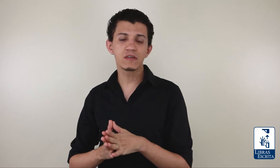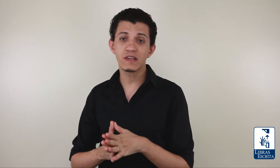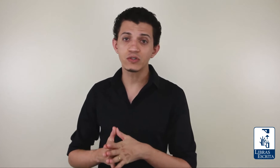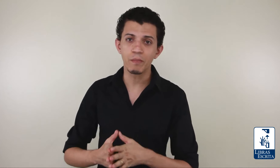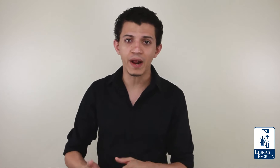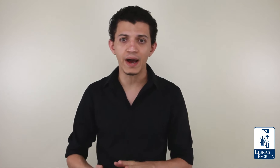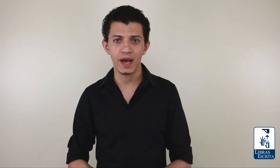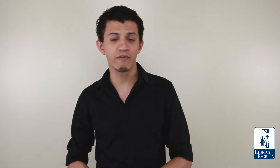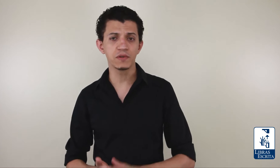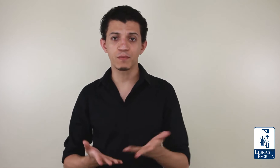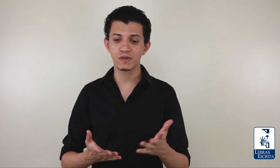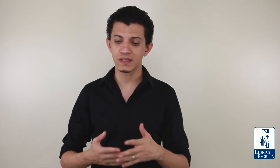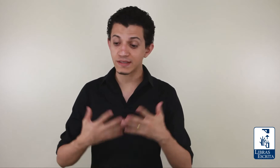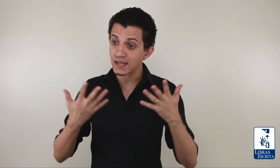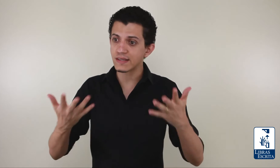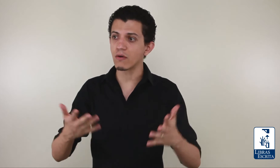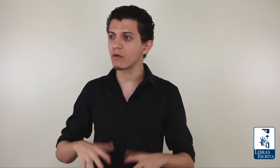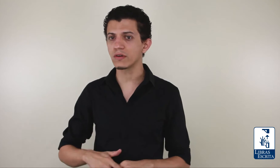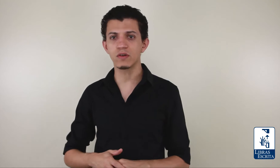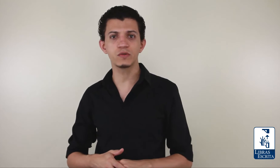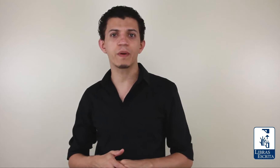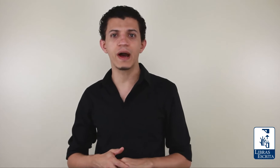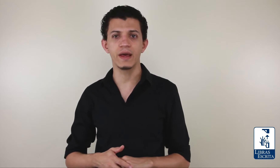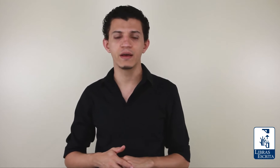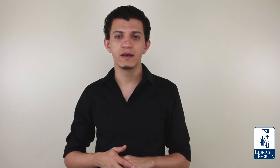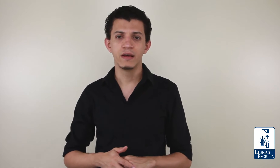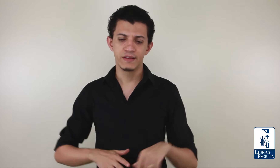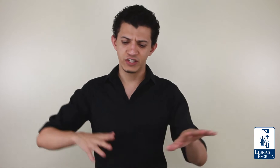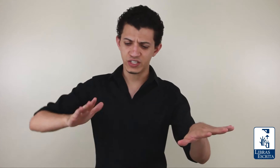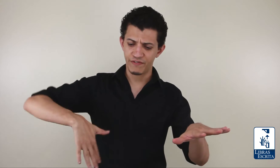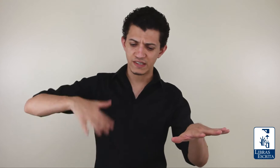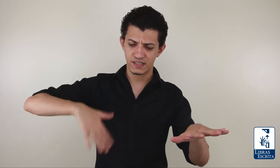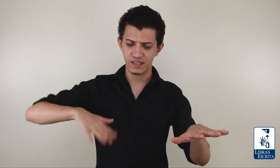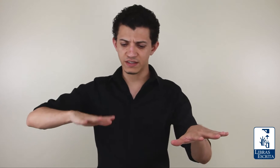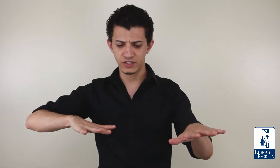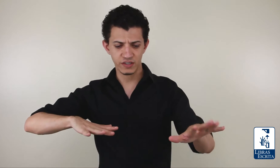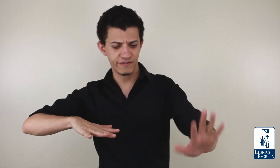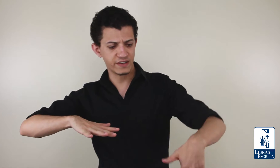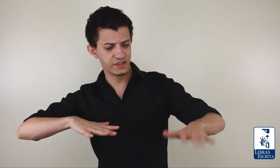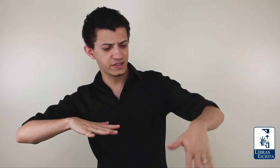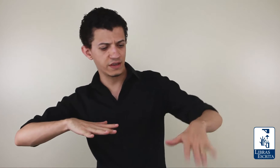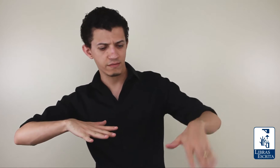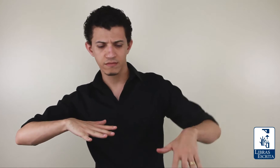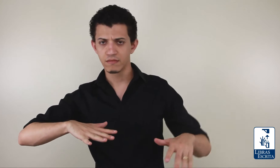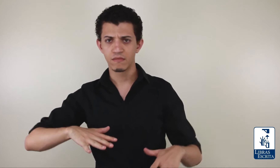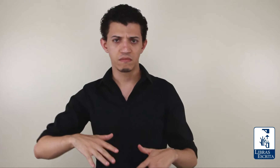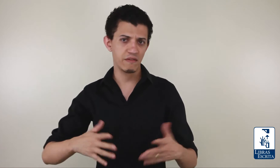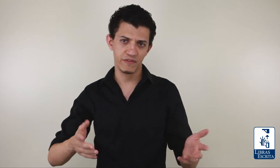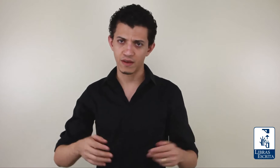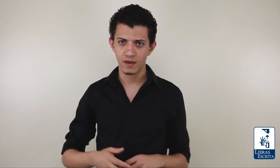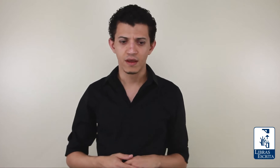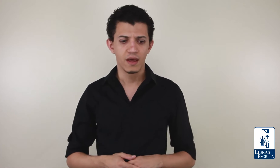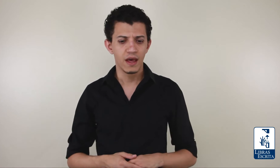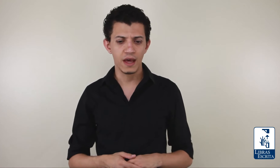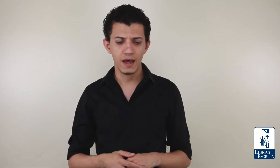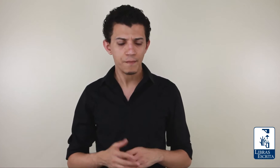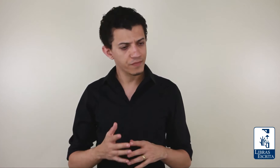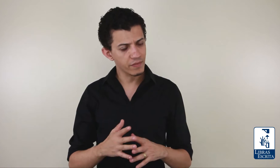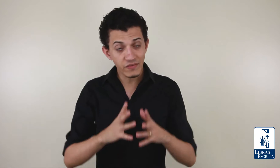o sinal de praia, aí vamos supor que você esqueceu porque é o sinal de praia. Tem gente que faz assim, tem gente que faz assim, enfim. Mas